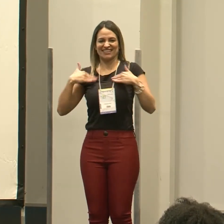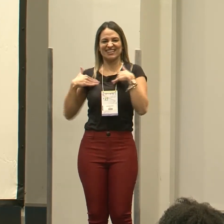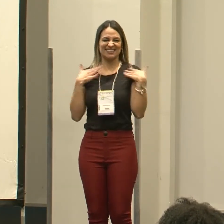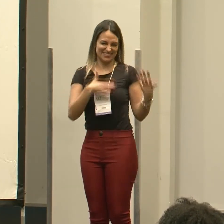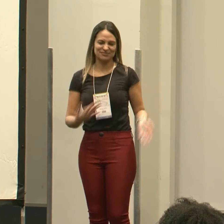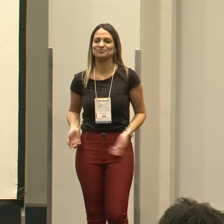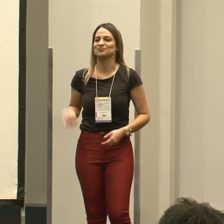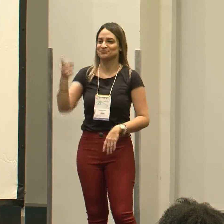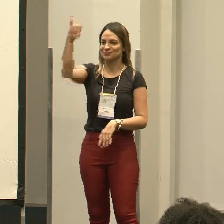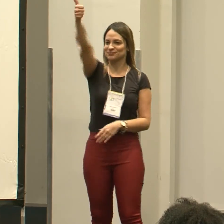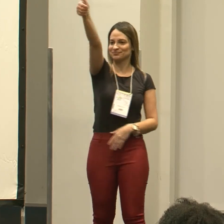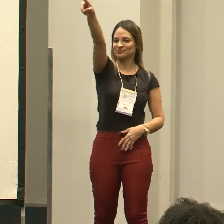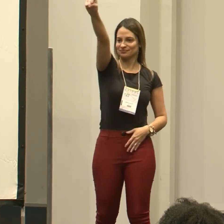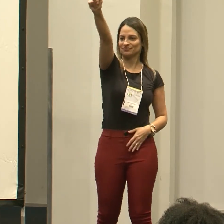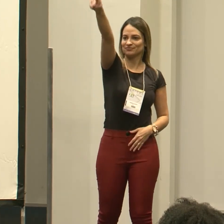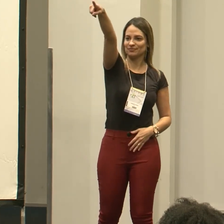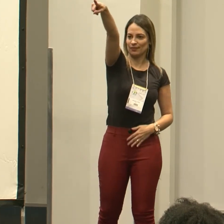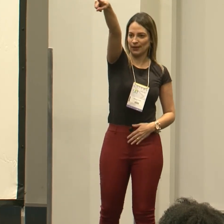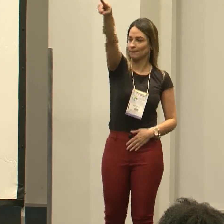cima, tronco, membros e